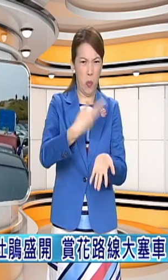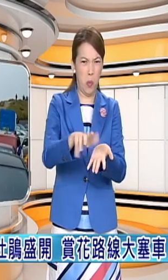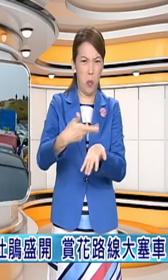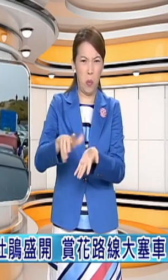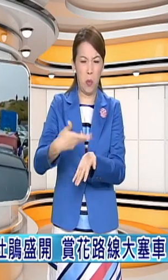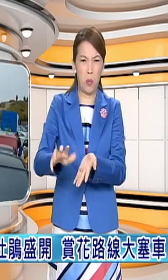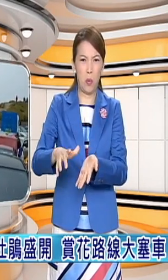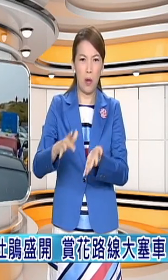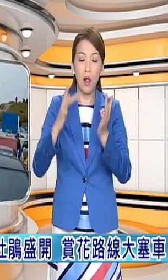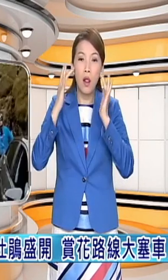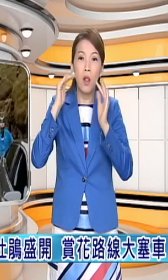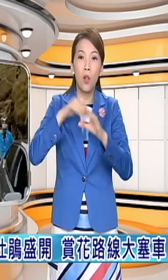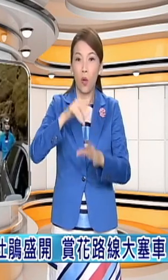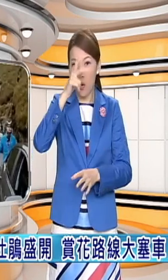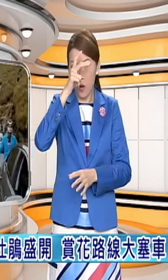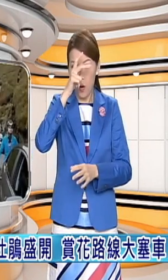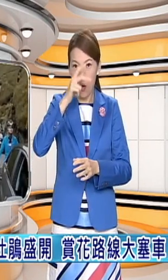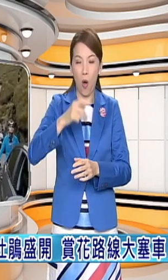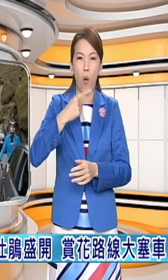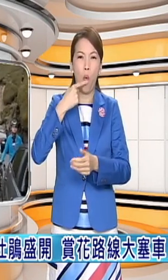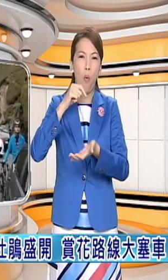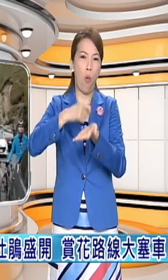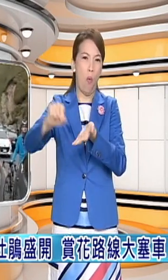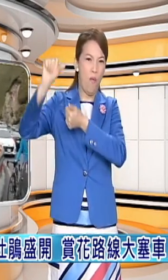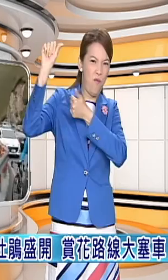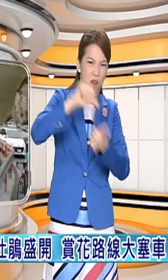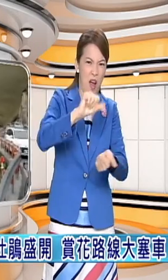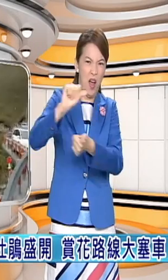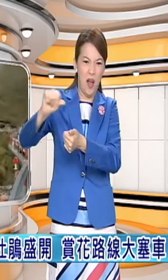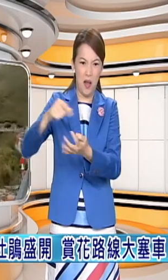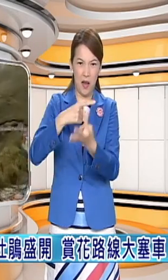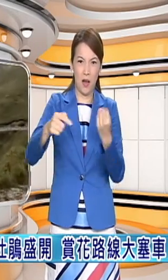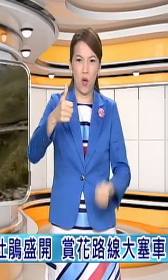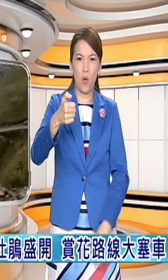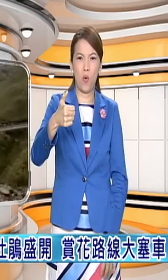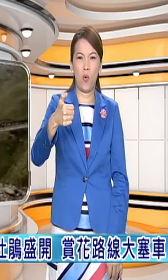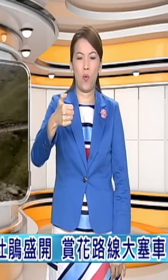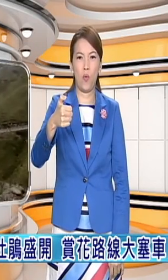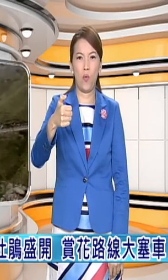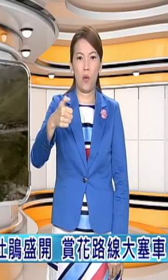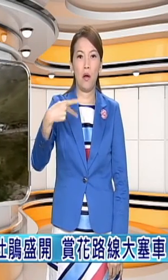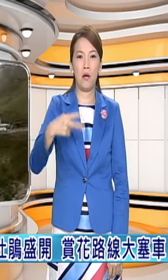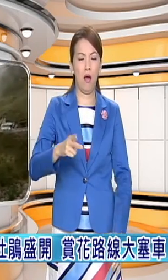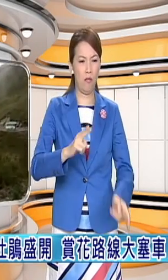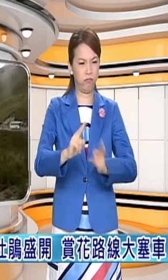规停车的告发单，也加派警力来维持交通。